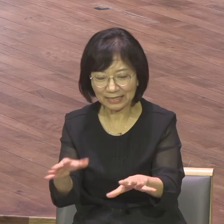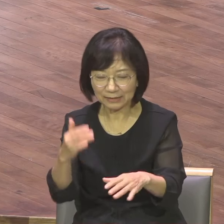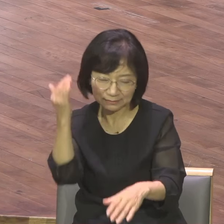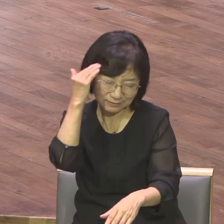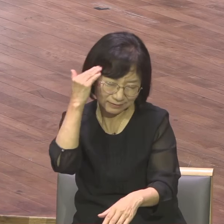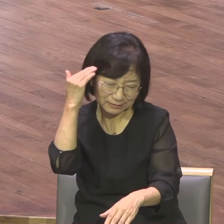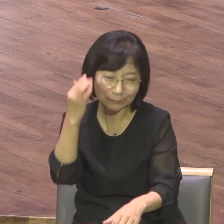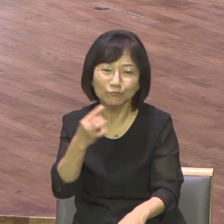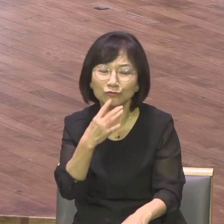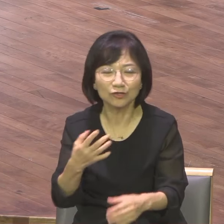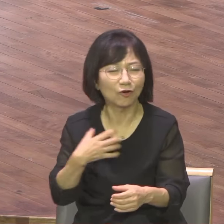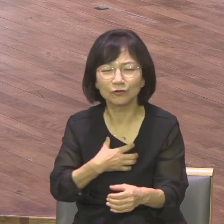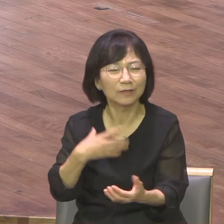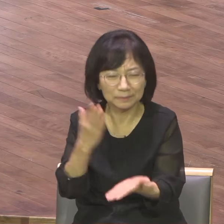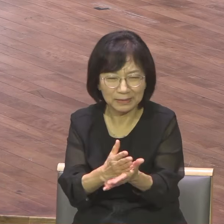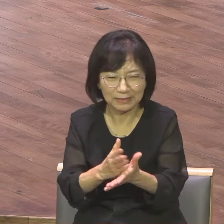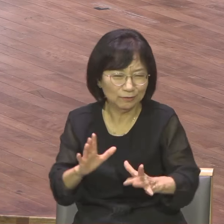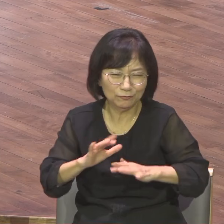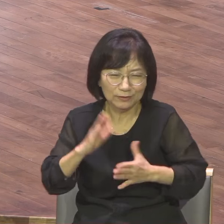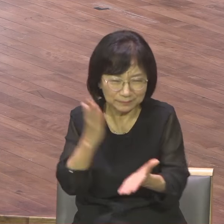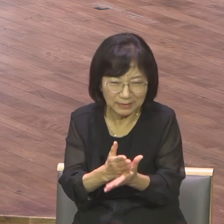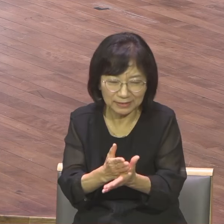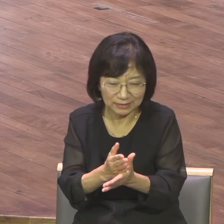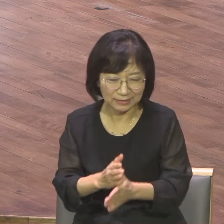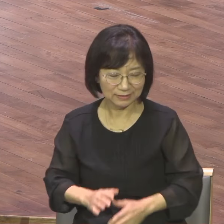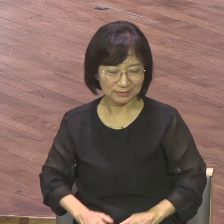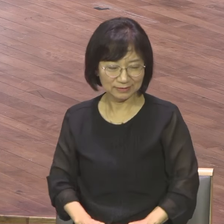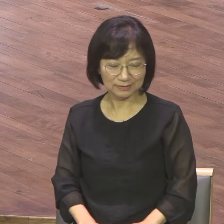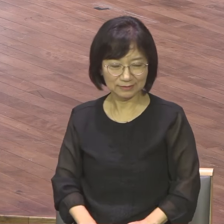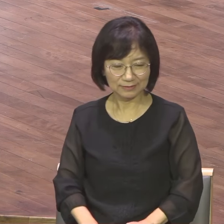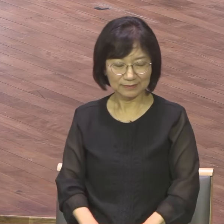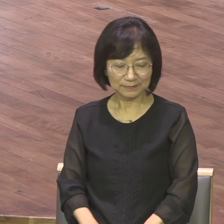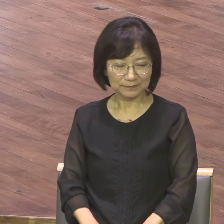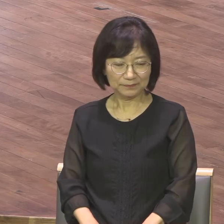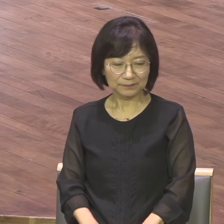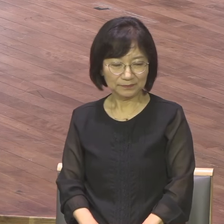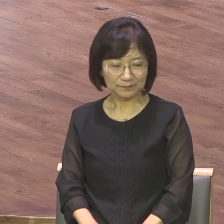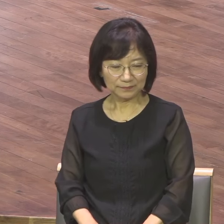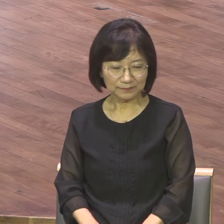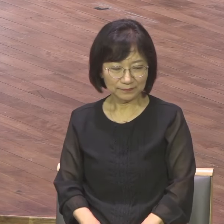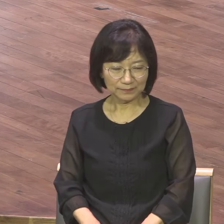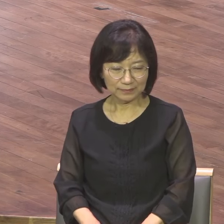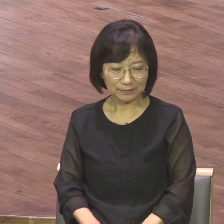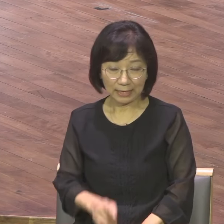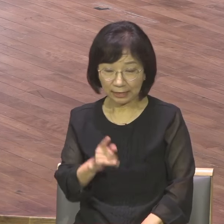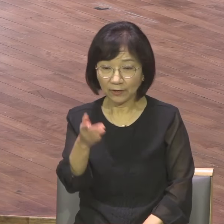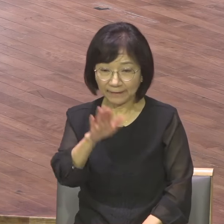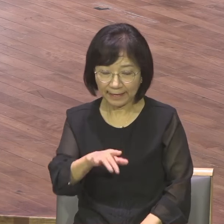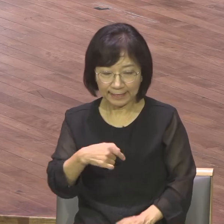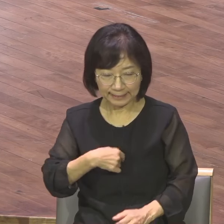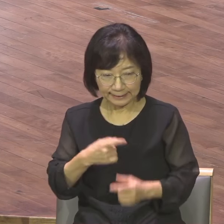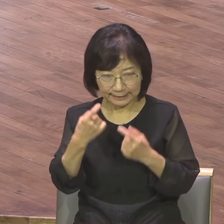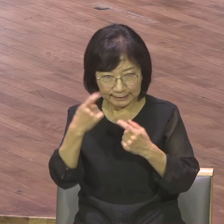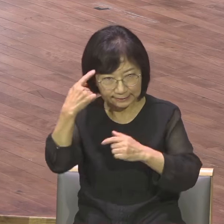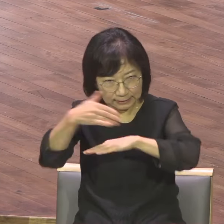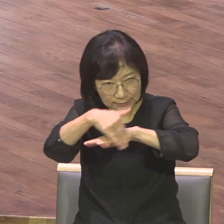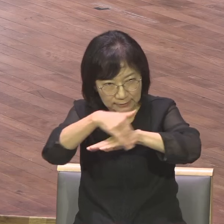연합군이 남유다의 자신들을 따르는 정권을 세우려 하지만은 하나님이 그렇게 허용하지